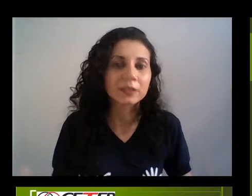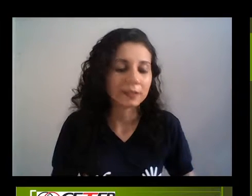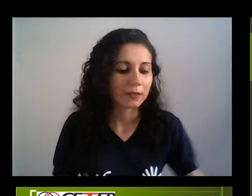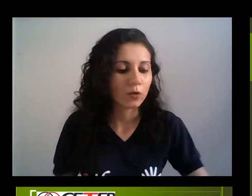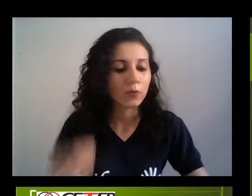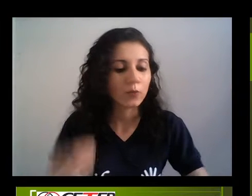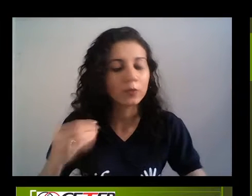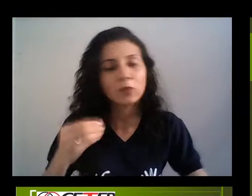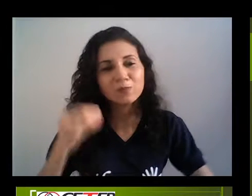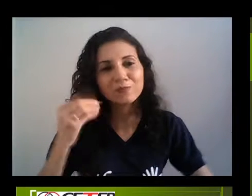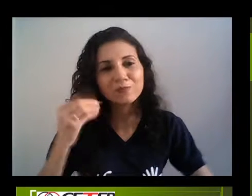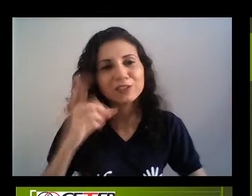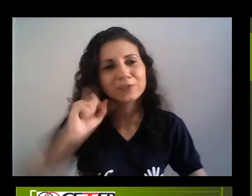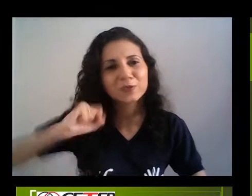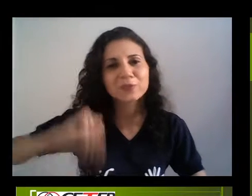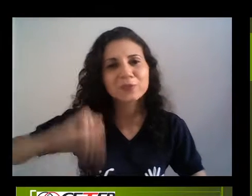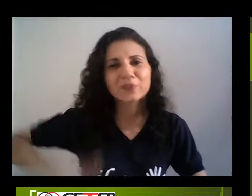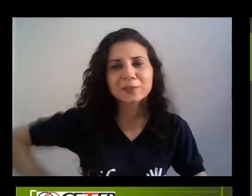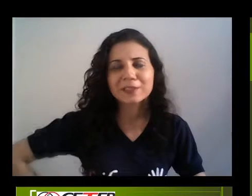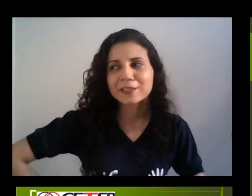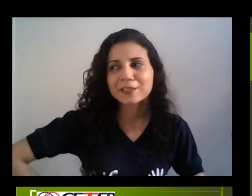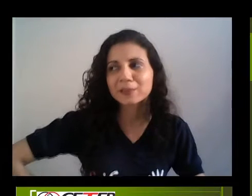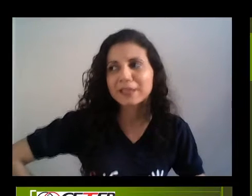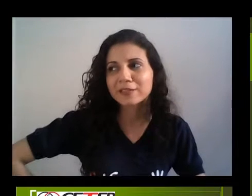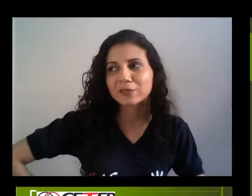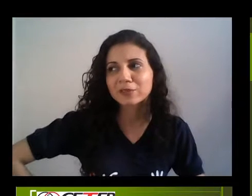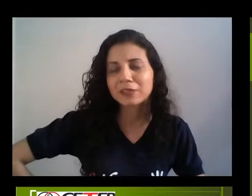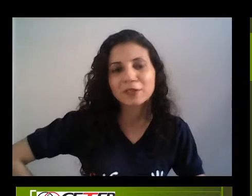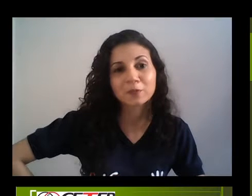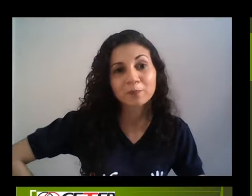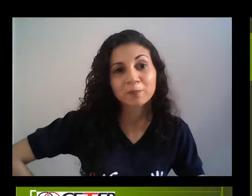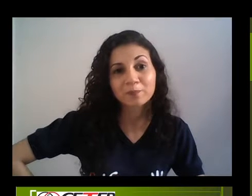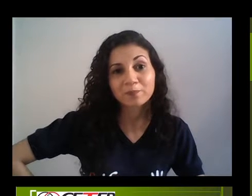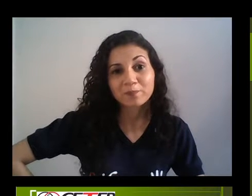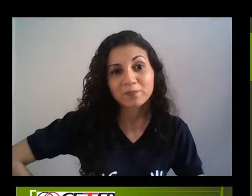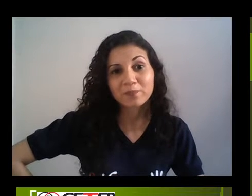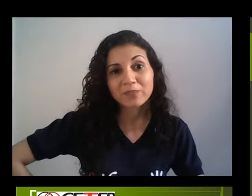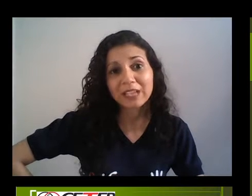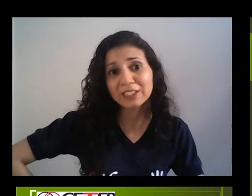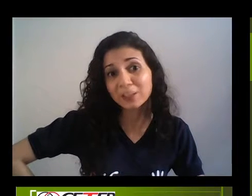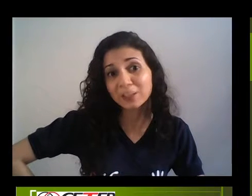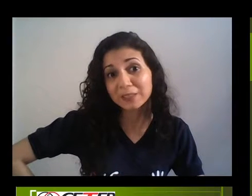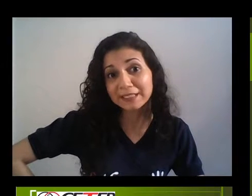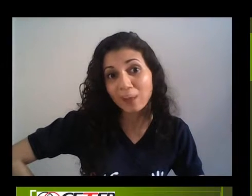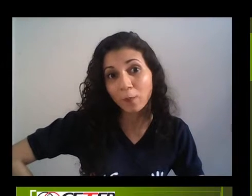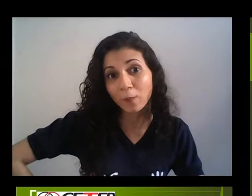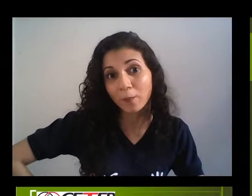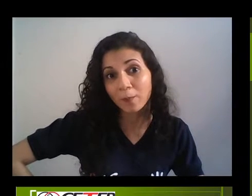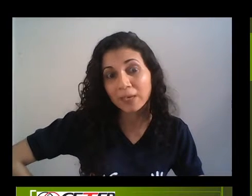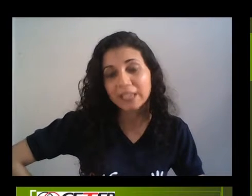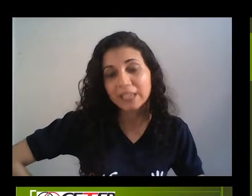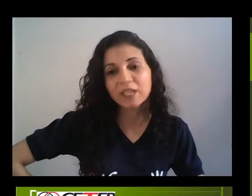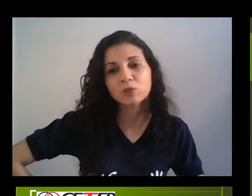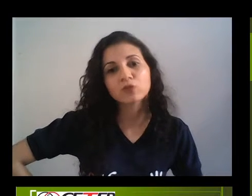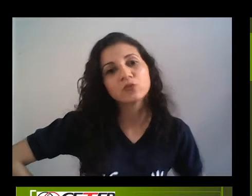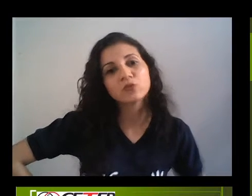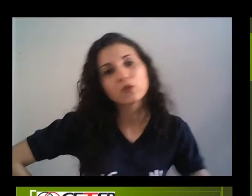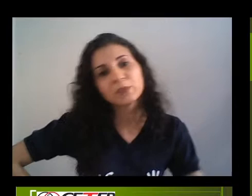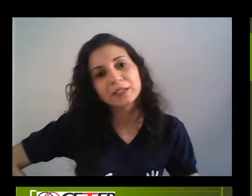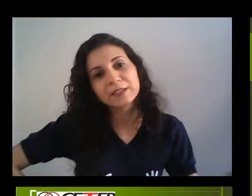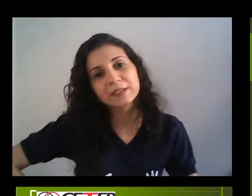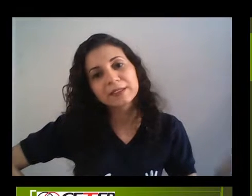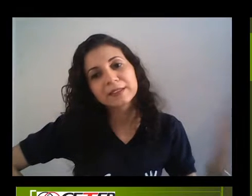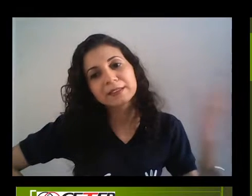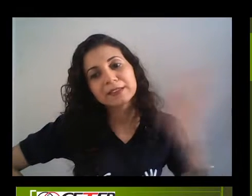nome. Não ganha um nome. Vamos lá explicar isso direito. A gente ganha um sinal, que é o nosso